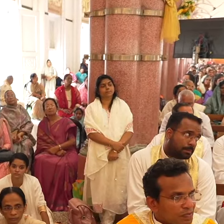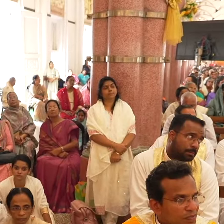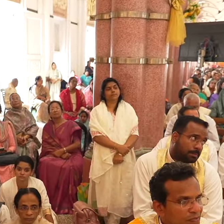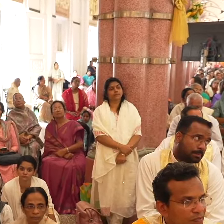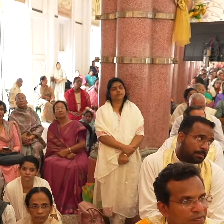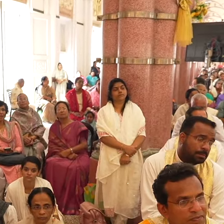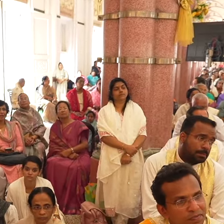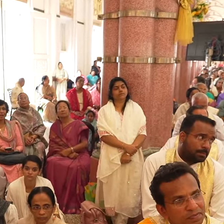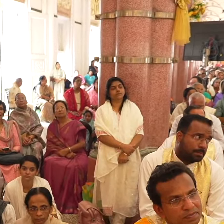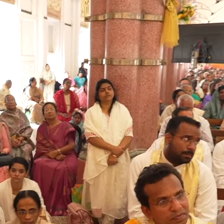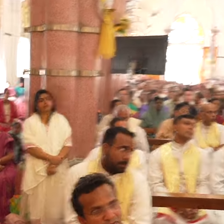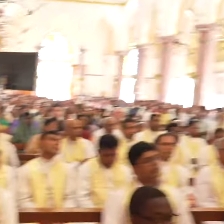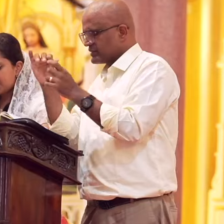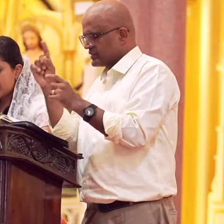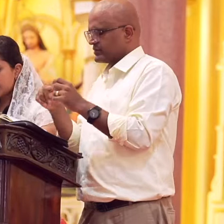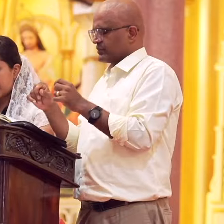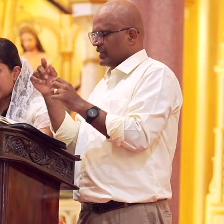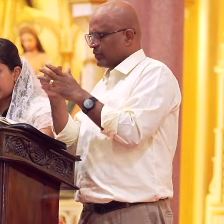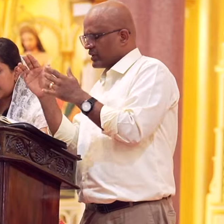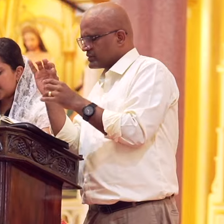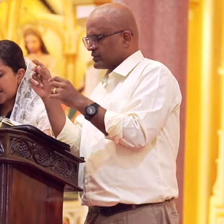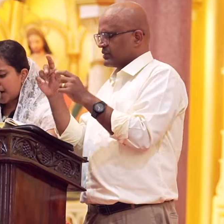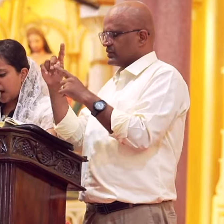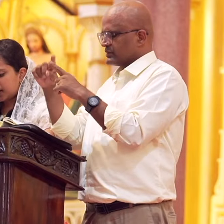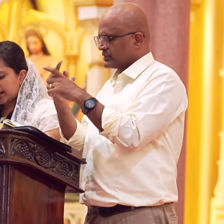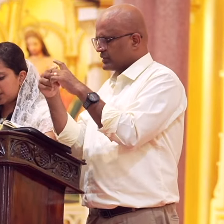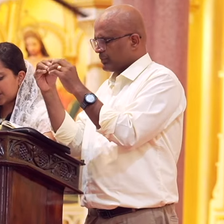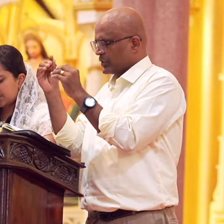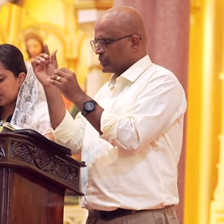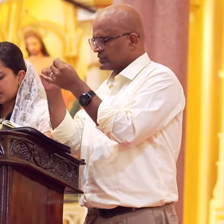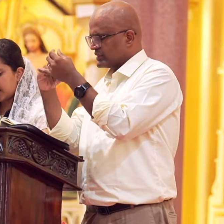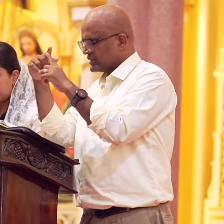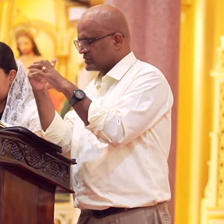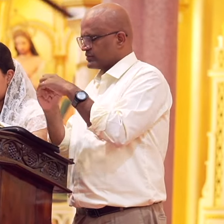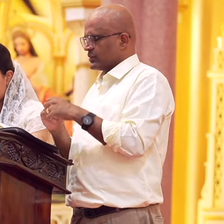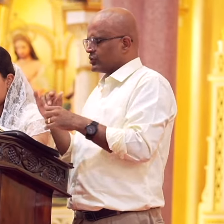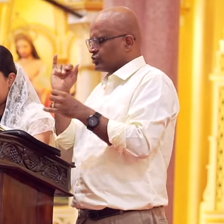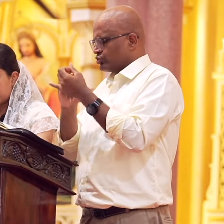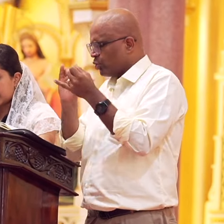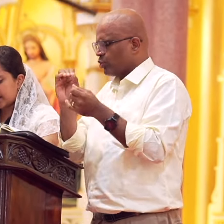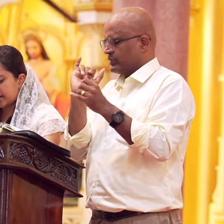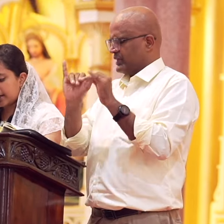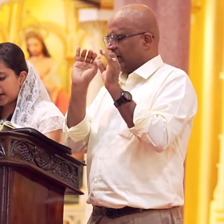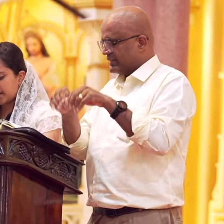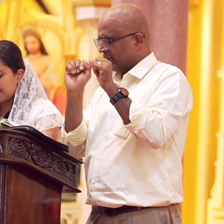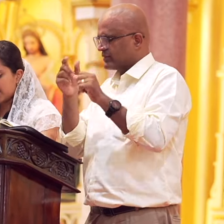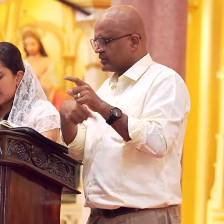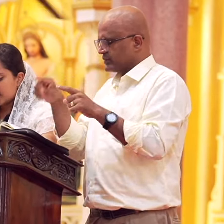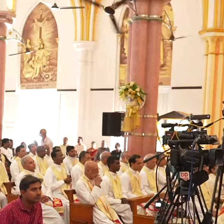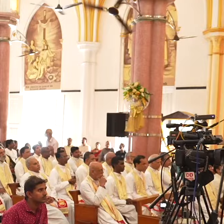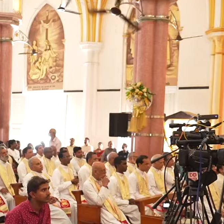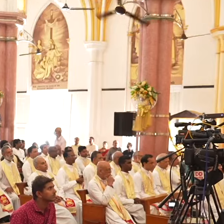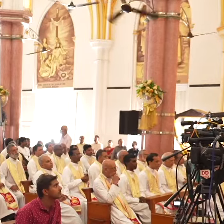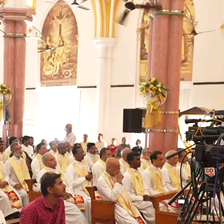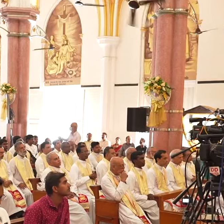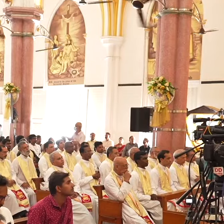അവരെ എപ്രകാരം വർദ്ധിക്കുമെന്ന് ഞാൻ കണ്ടു. ആകെ ഒരു ഞാൻ നിന്നെ ഫറവയുടെ അടുക്കിലേക്ക് അയക്കാം.